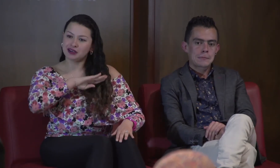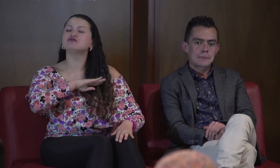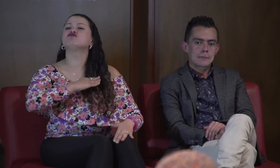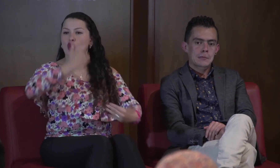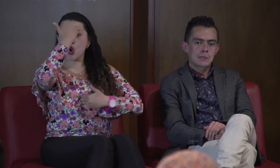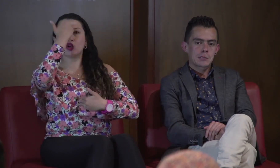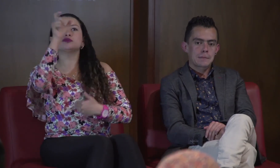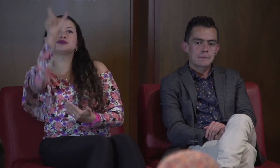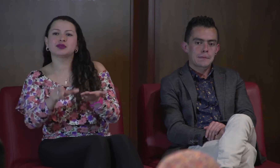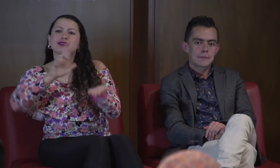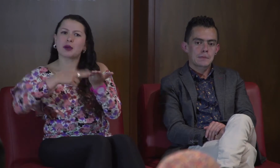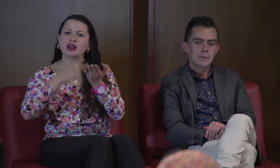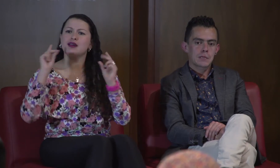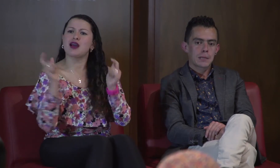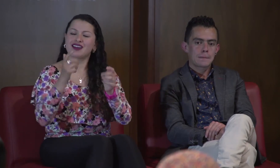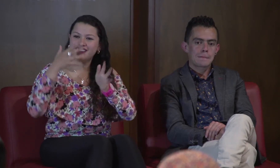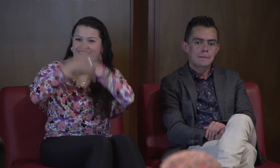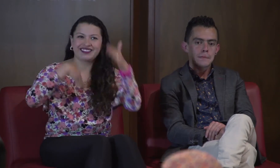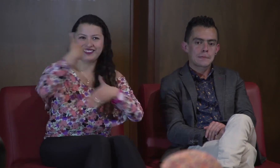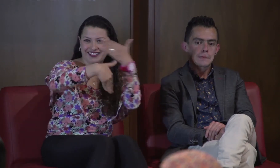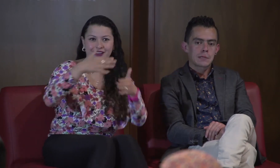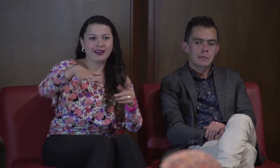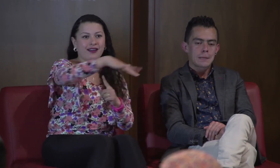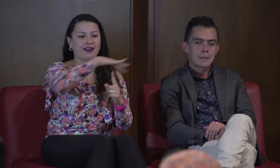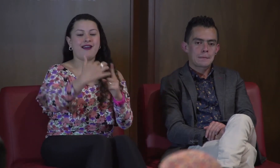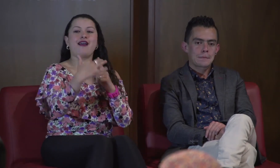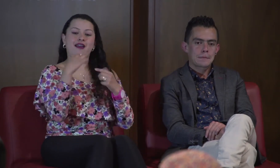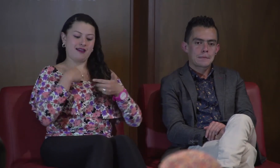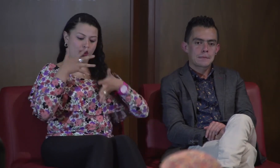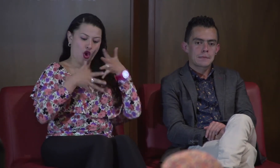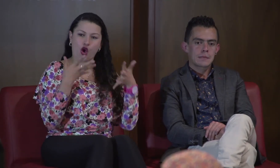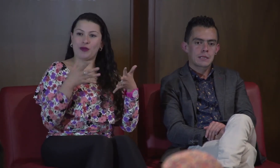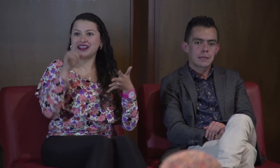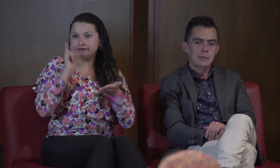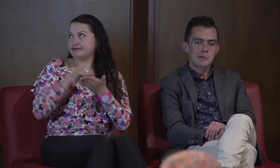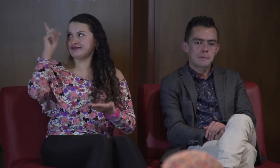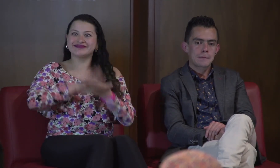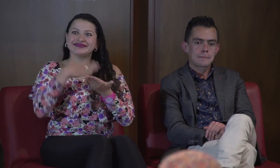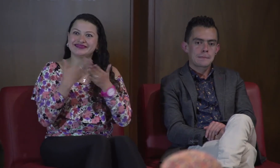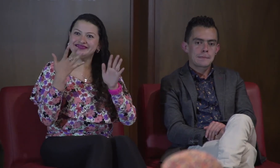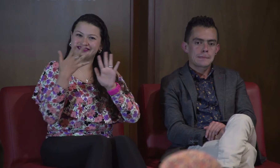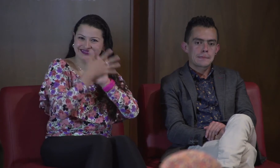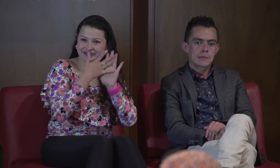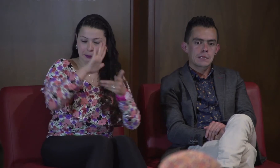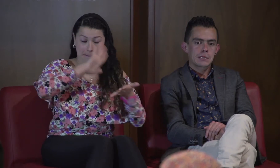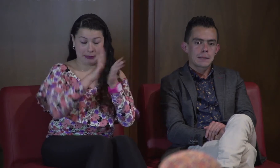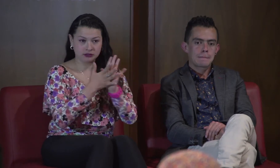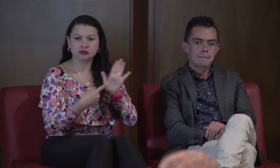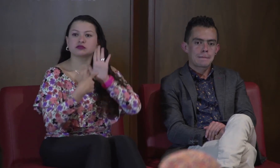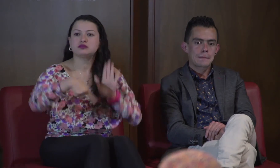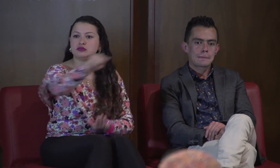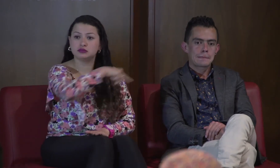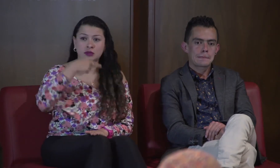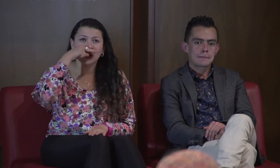enseñando, y así partimos de todas esas raíces en el bachillerato para poder ver si el sordo tiene un discurso fluido o no, cómo